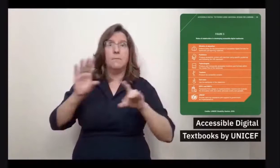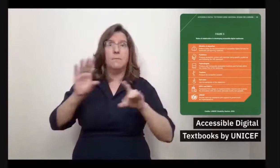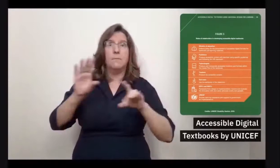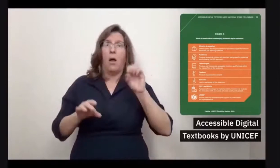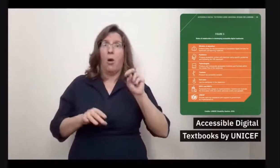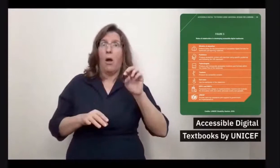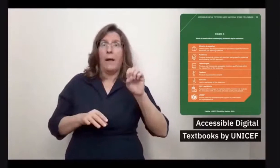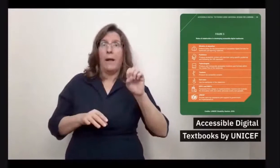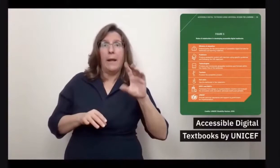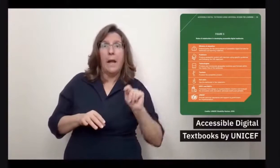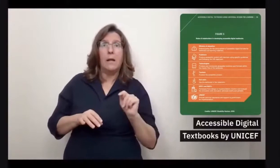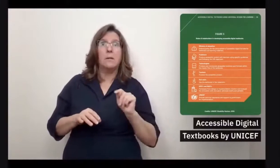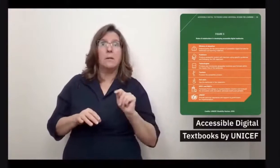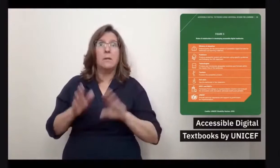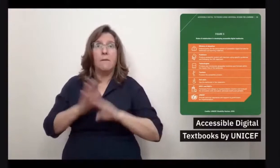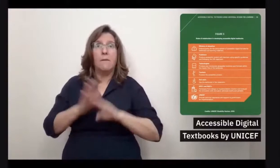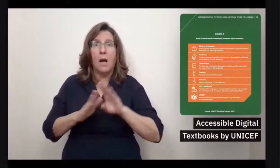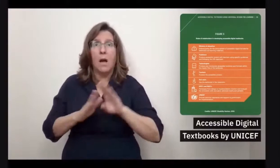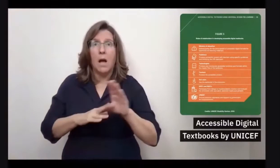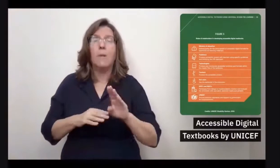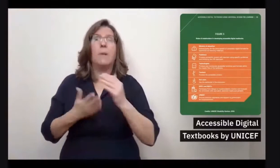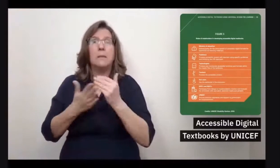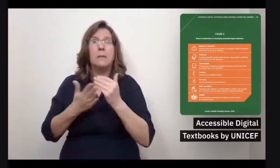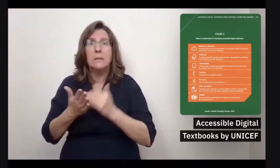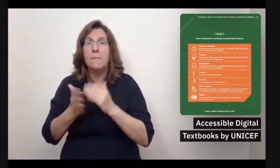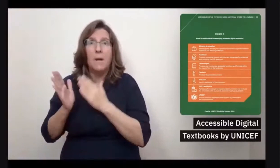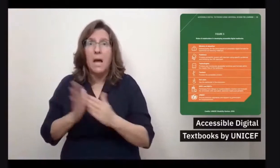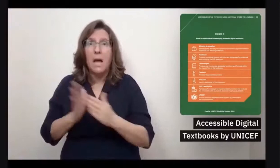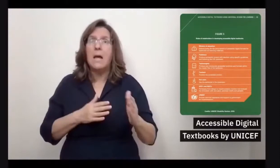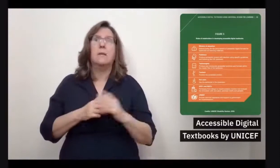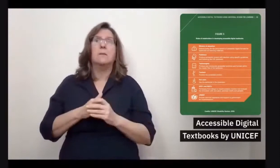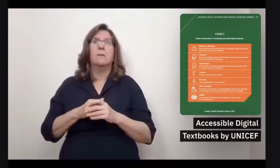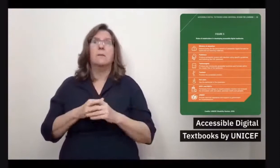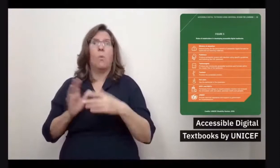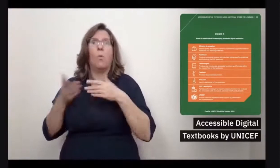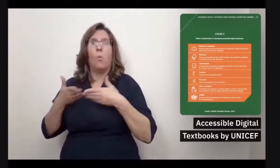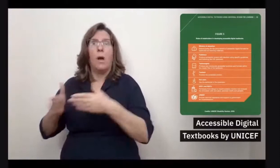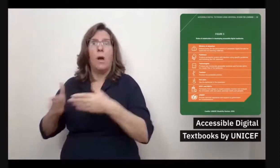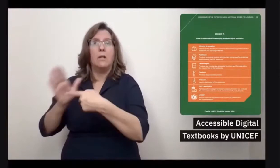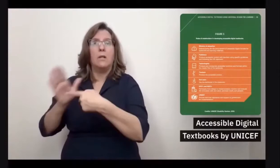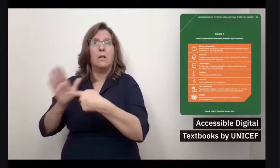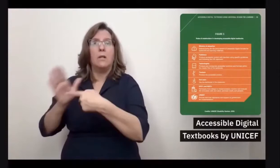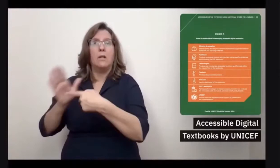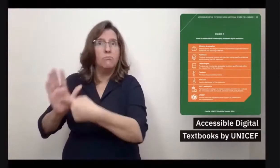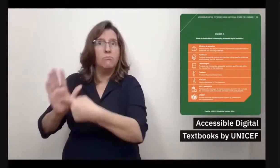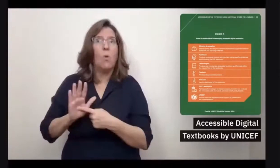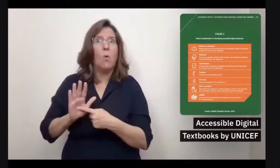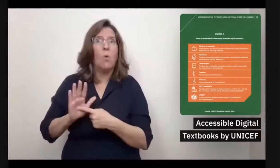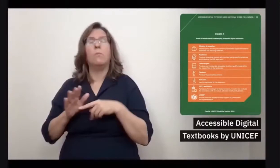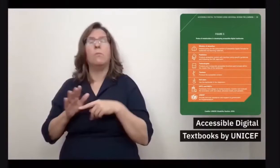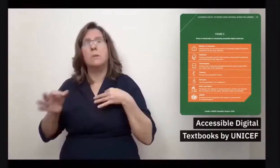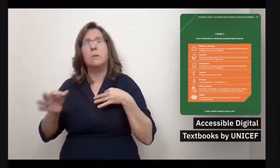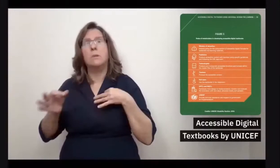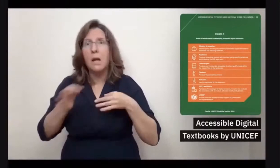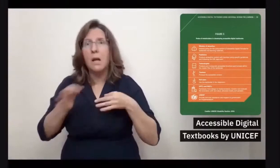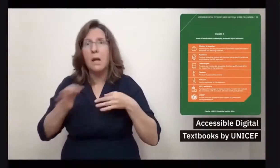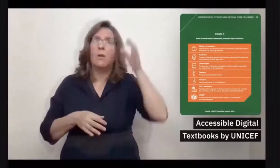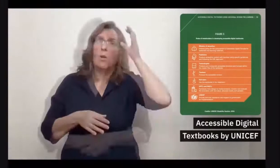Las organizaciones no gubernamentales tienen evaluadores para ver la eficiencia del libro, del ebook.